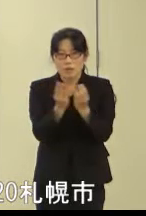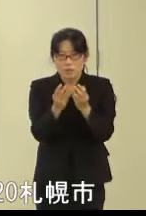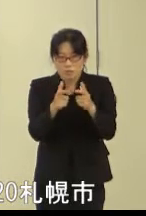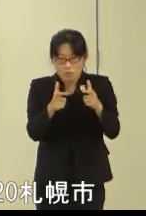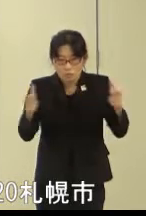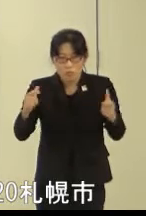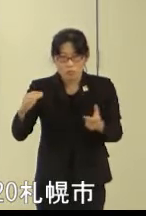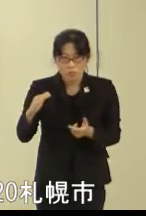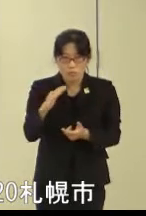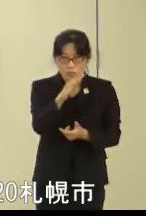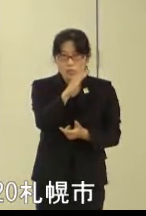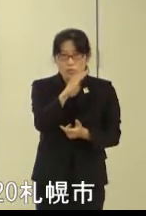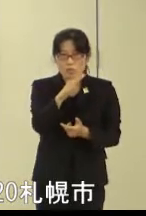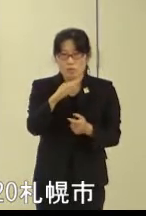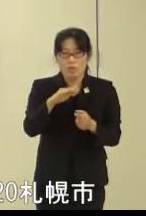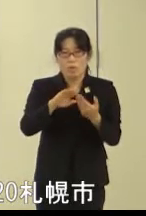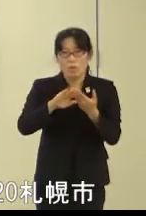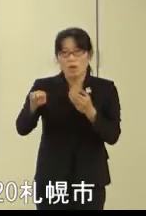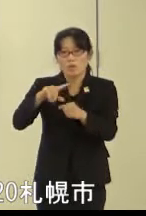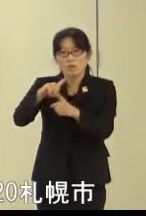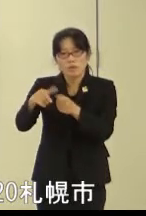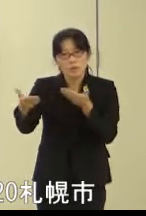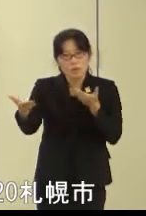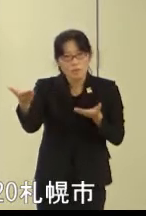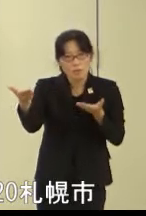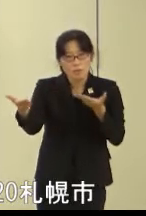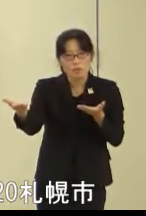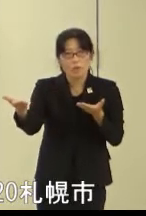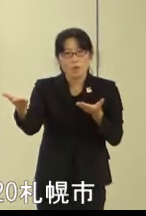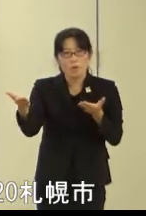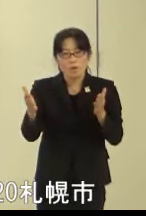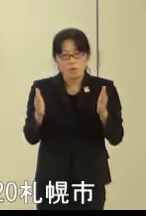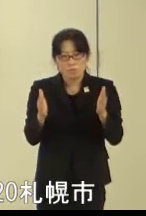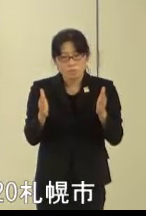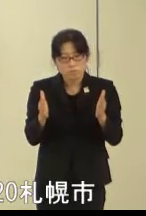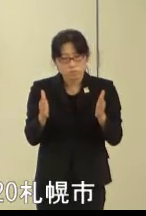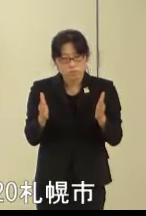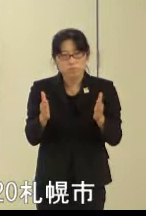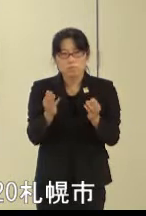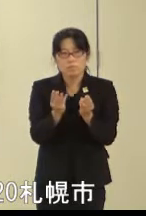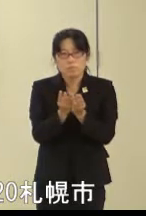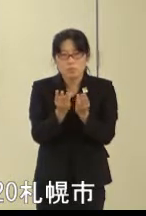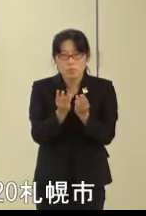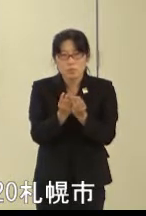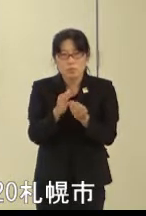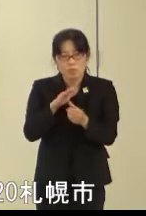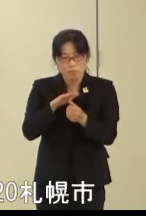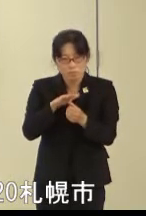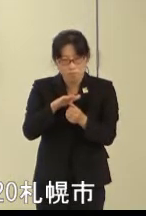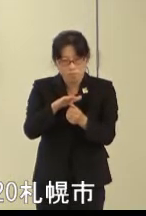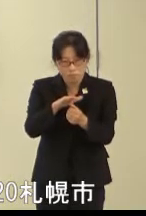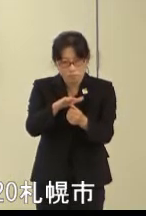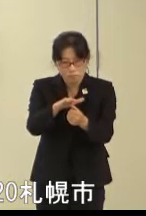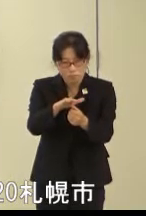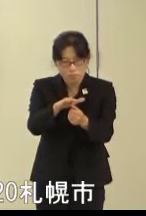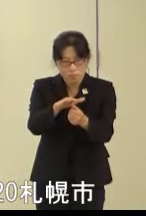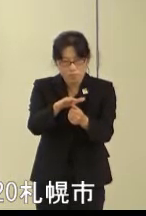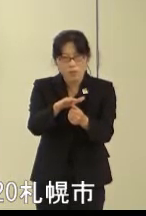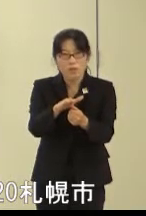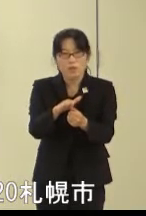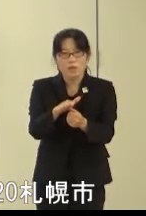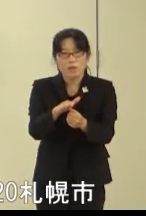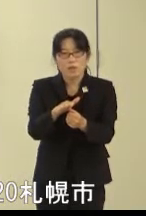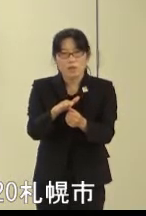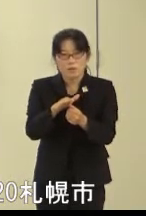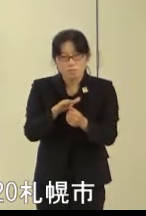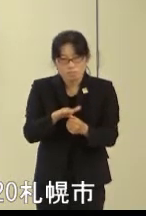いう他の地域と比べますと一定程度一定数にですね収まっているという中まあ何と